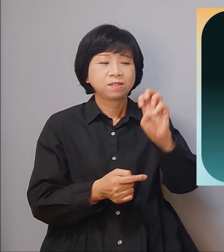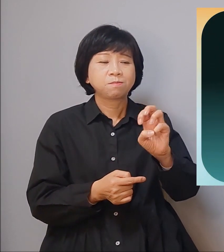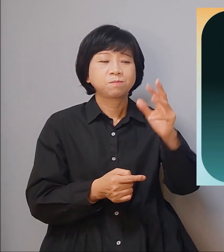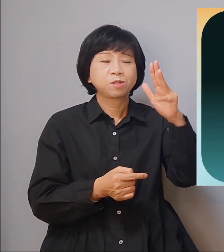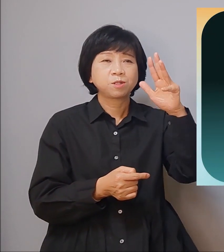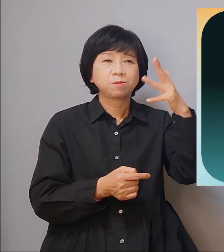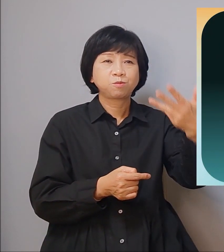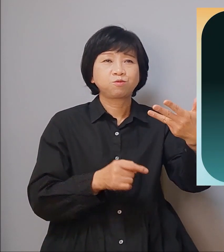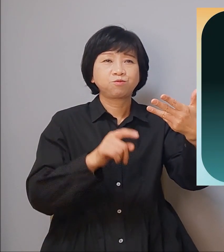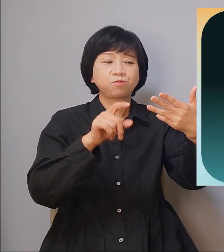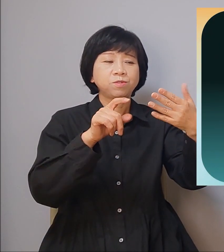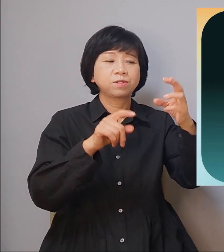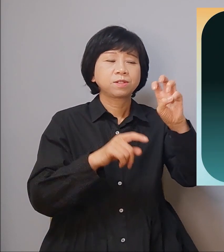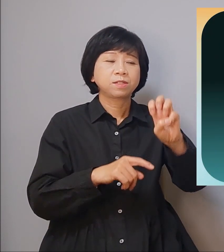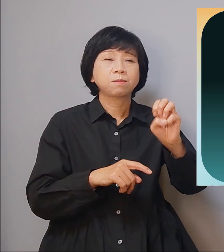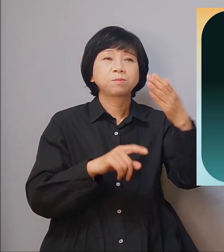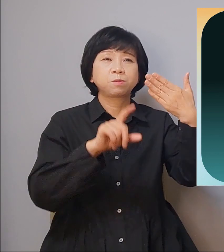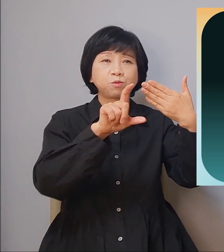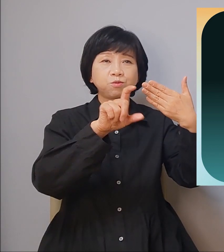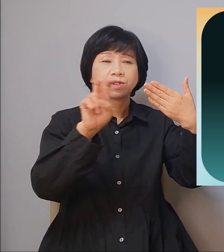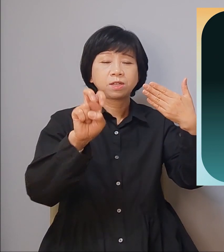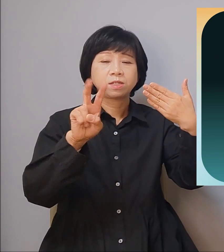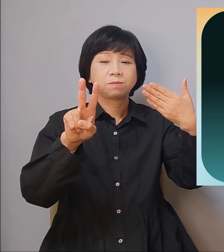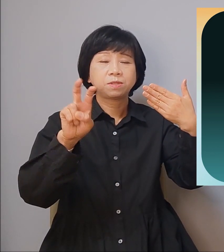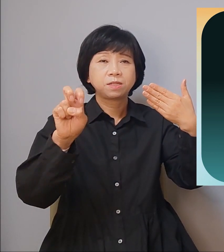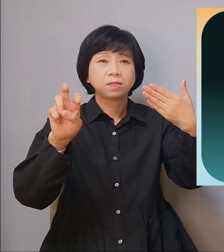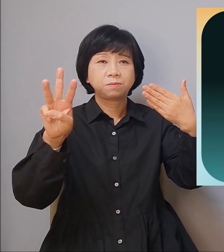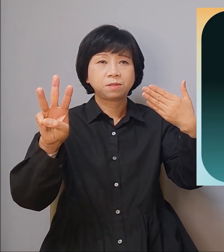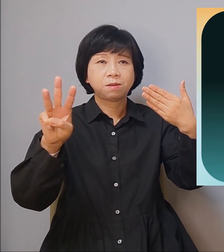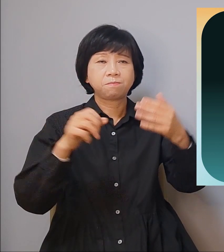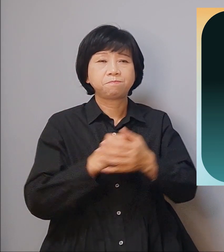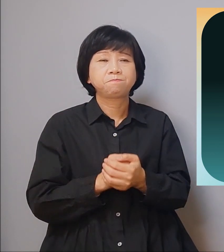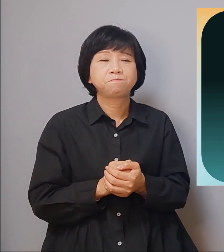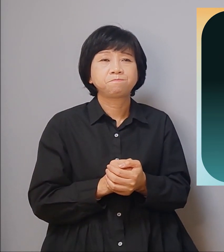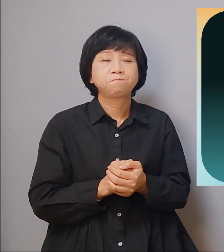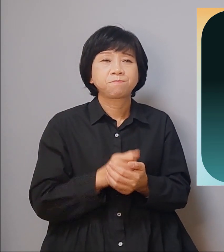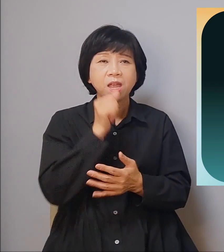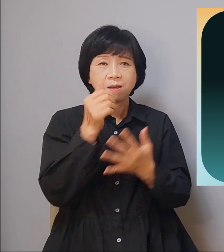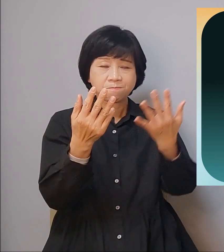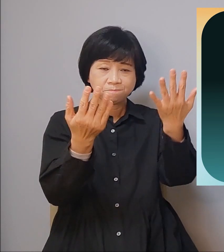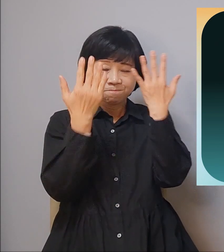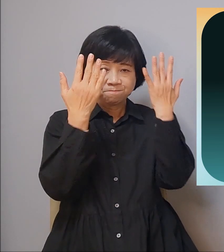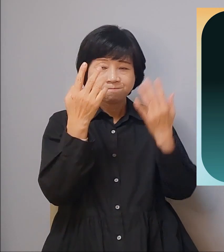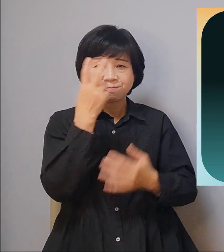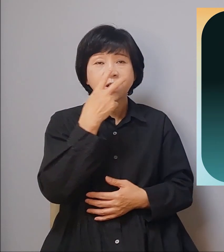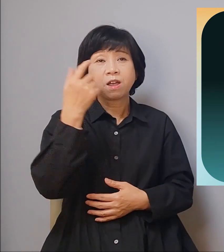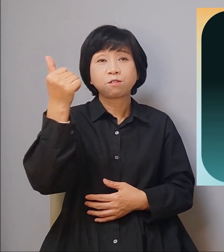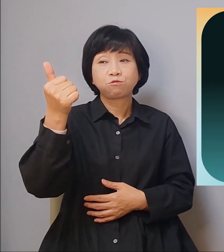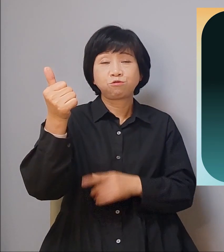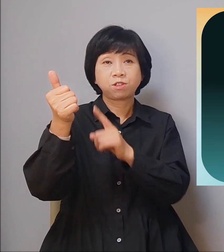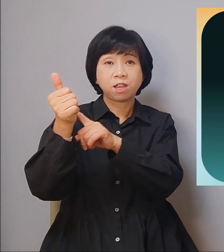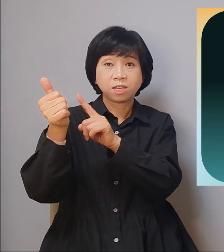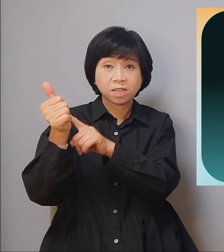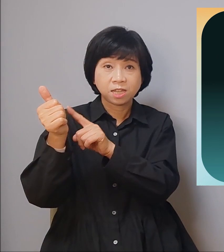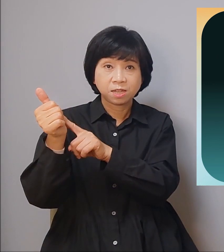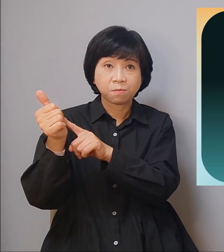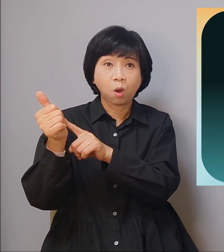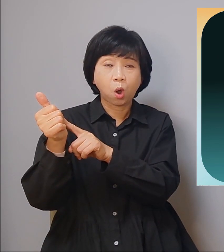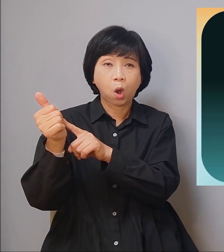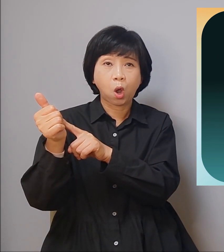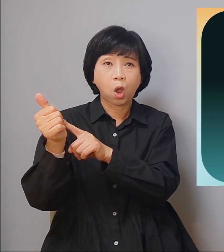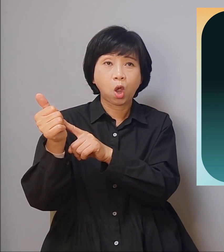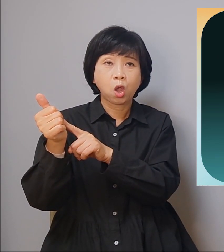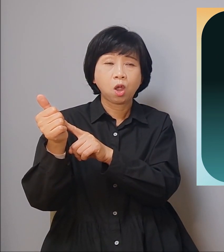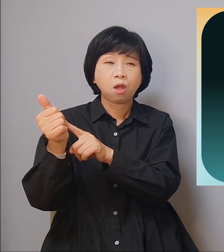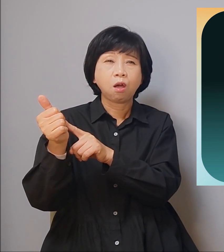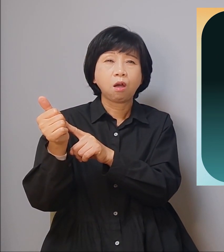22절 23절인데요. 그 다음 절인 거예요. 간수장이 옥중제수를 다 누구의 손에 맡겨요? 요셉의